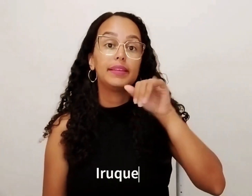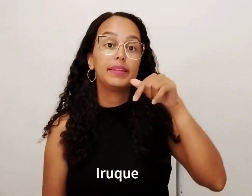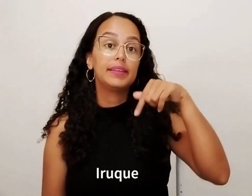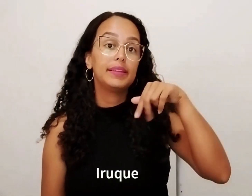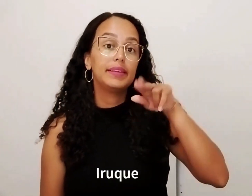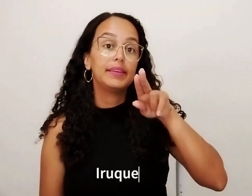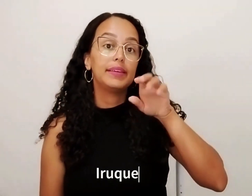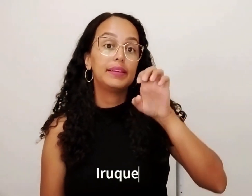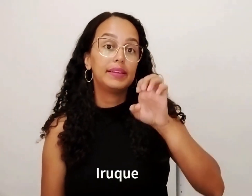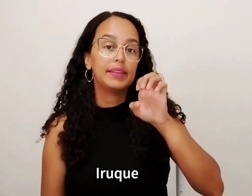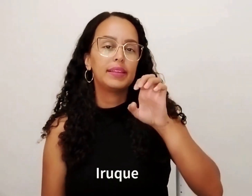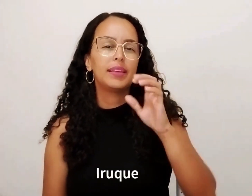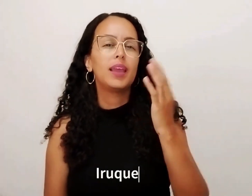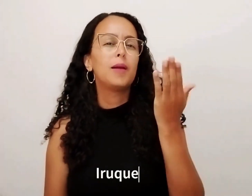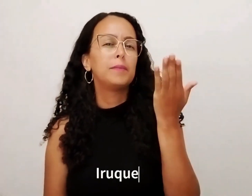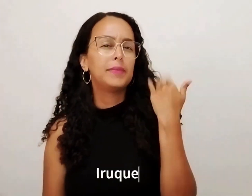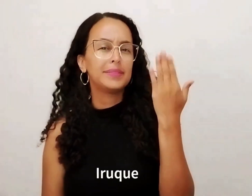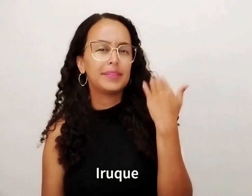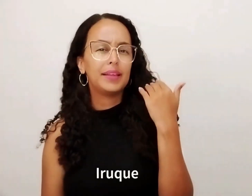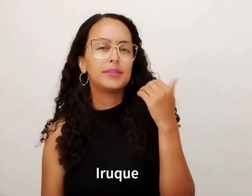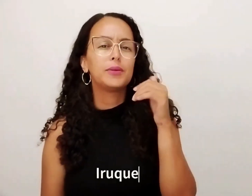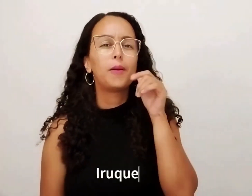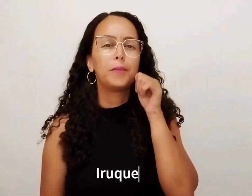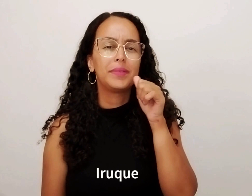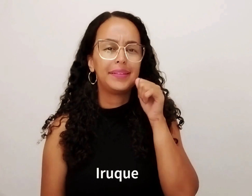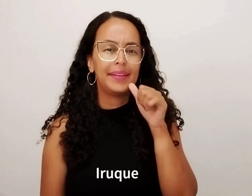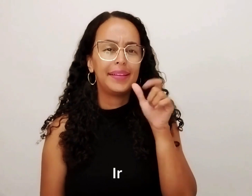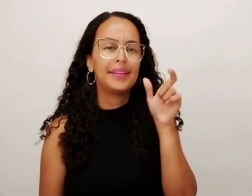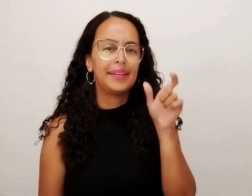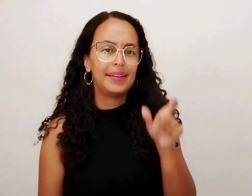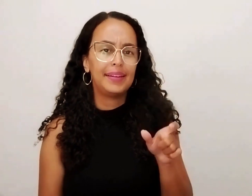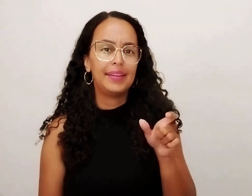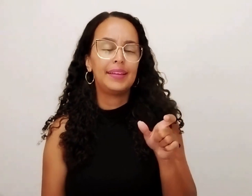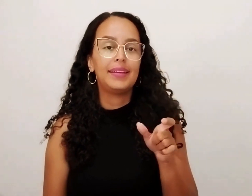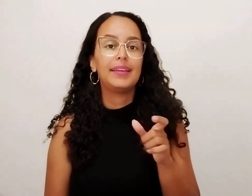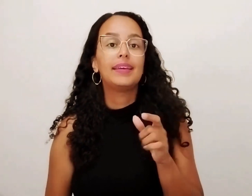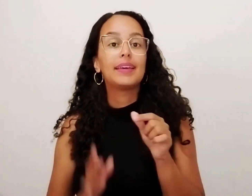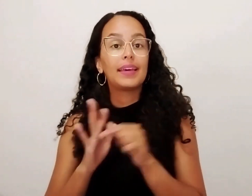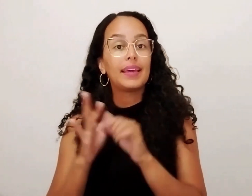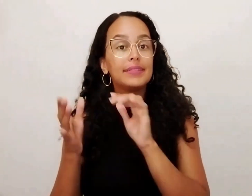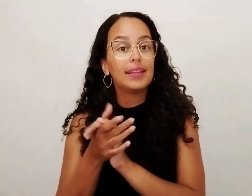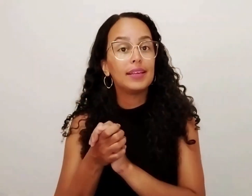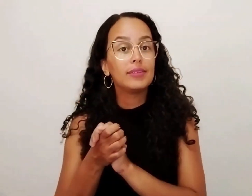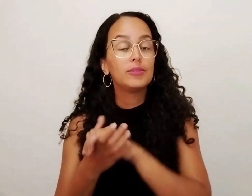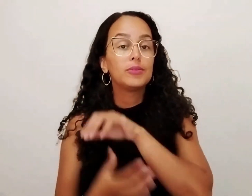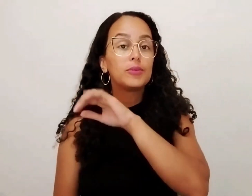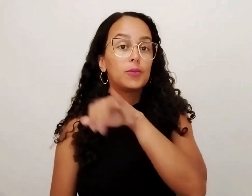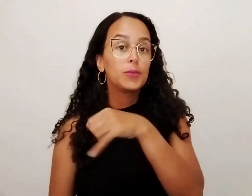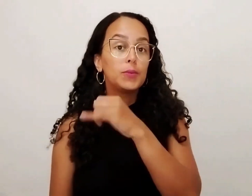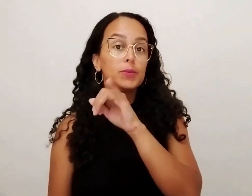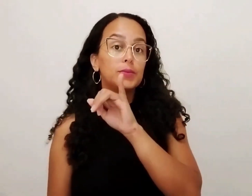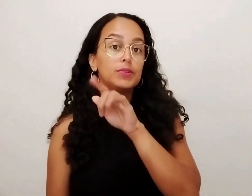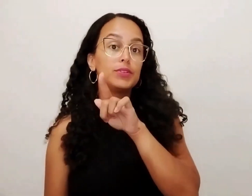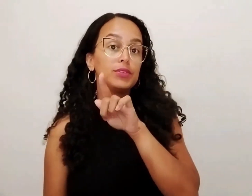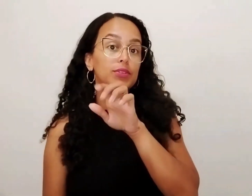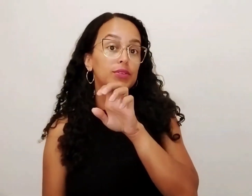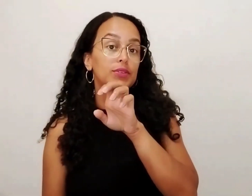Eles brincam muito no caminho até que o herói se lembra de dormir em terra